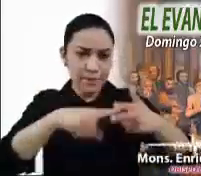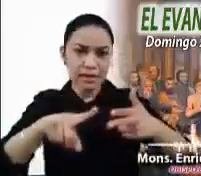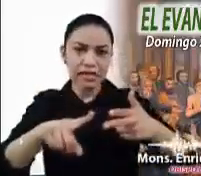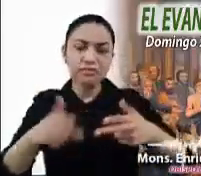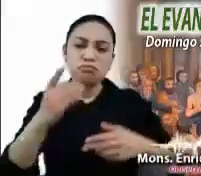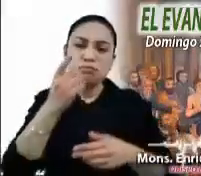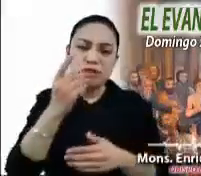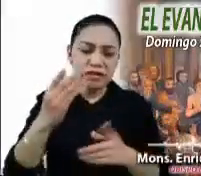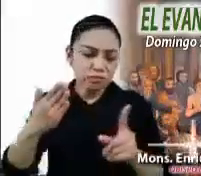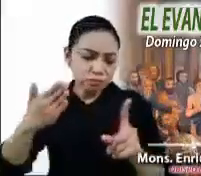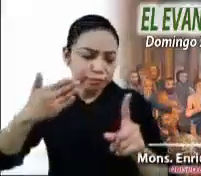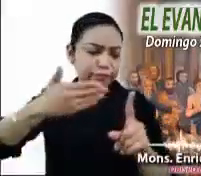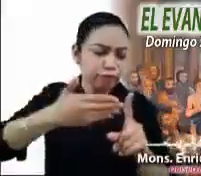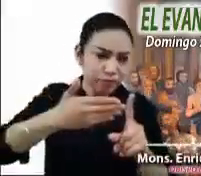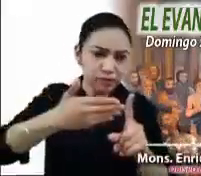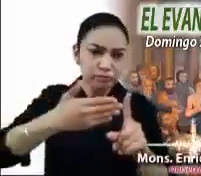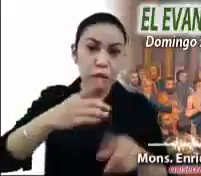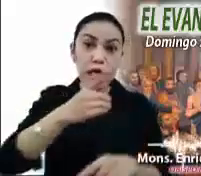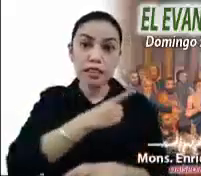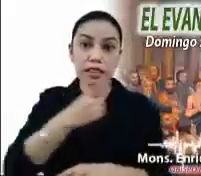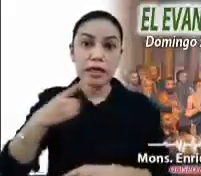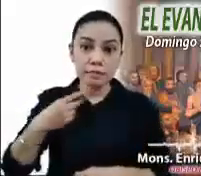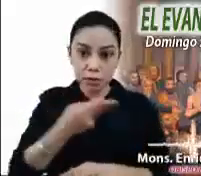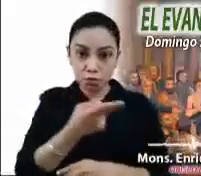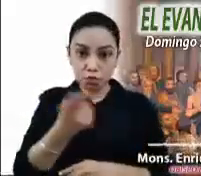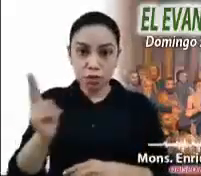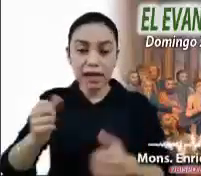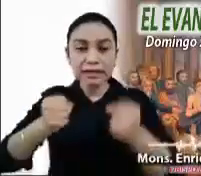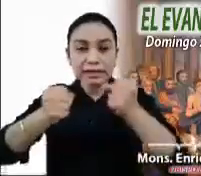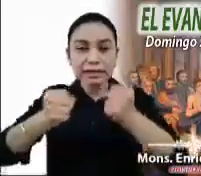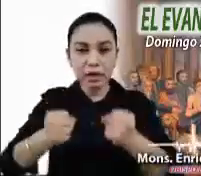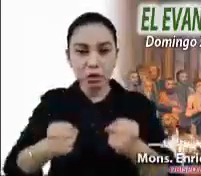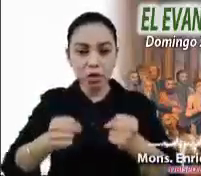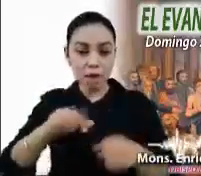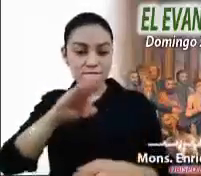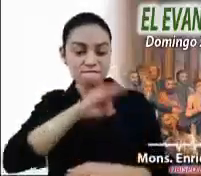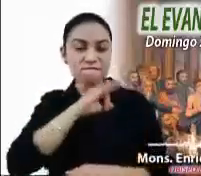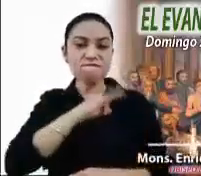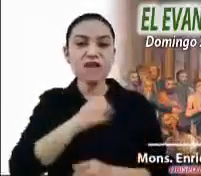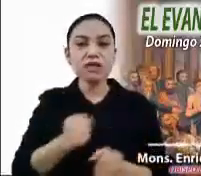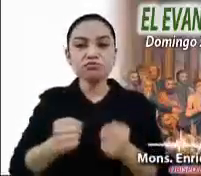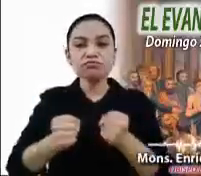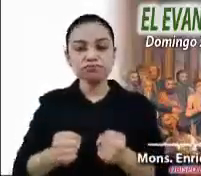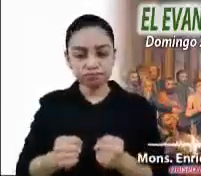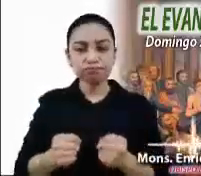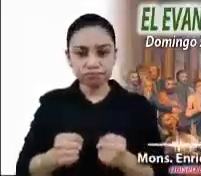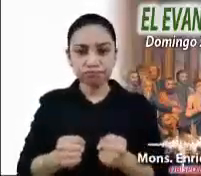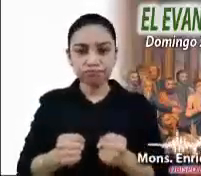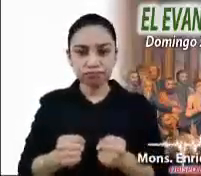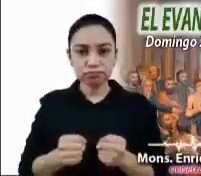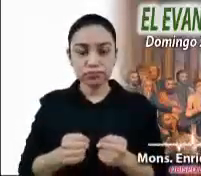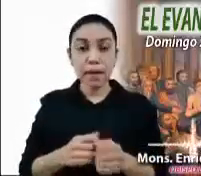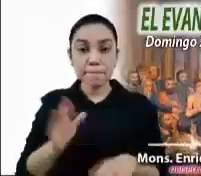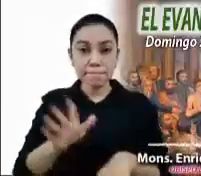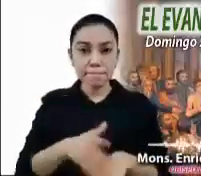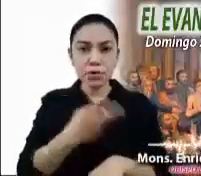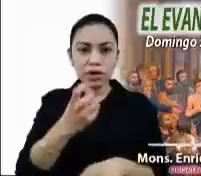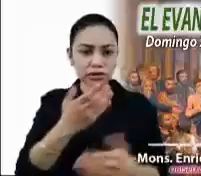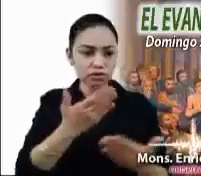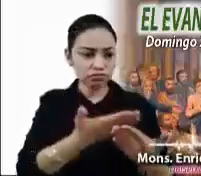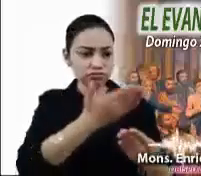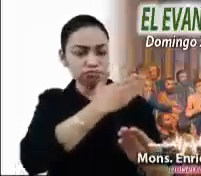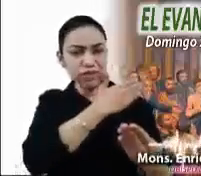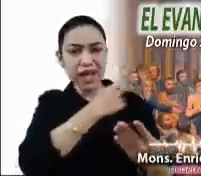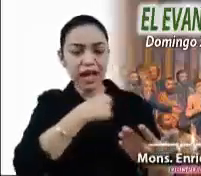seguridad y una fe firme en las verdades que hemos recibido. Por eso ha investigado y se ha informado